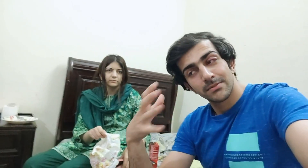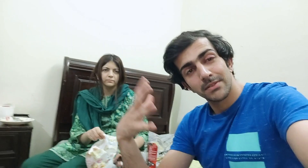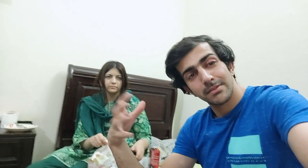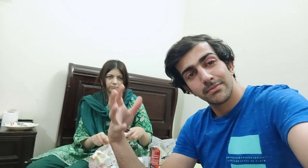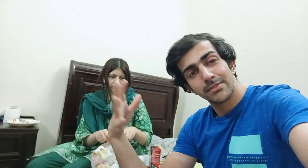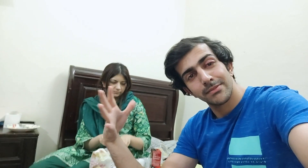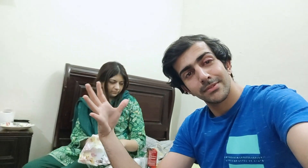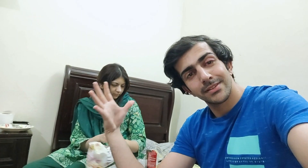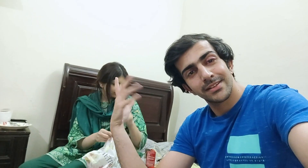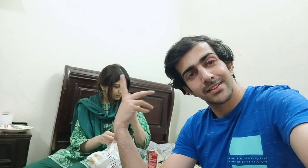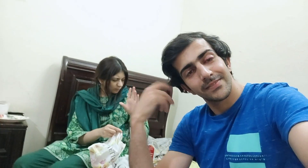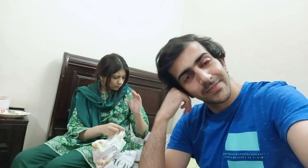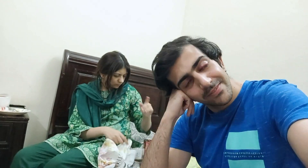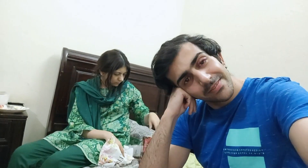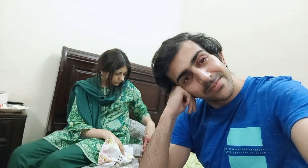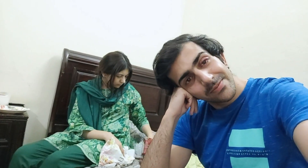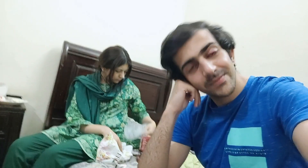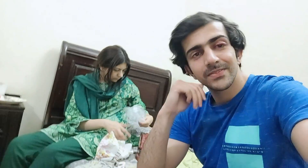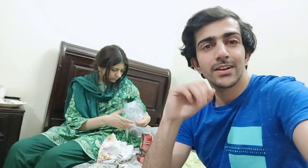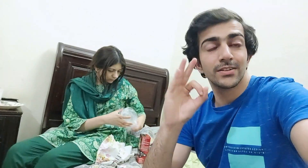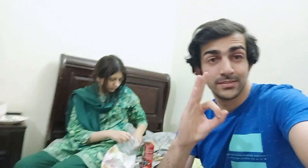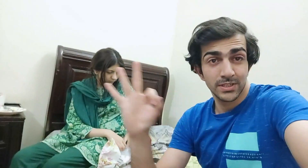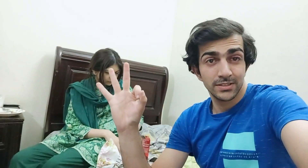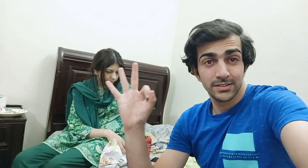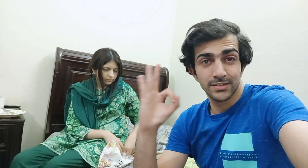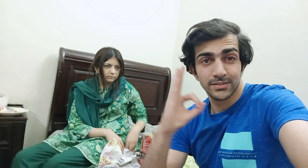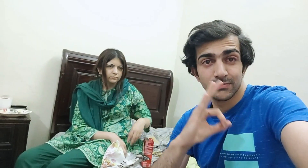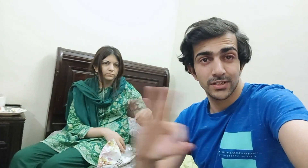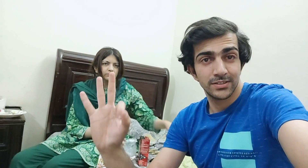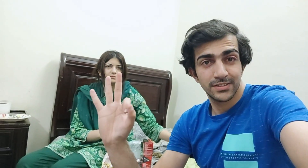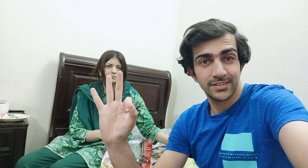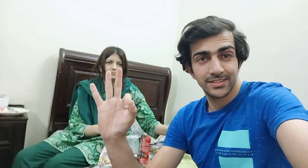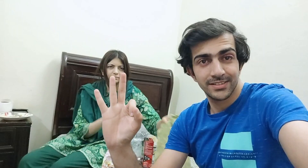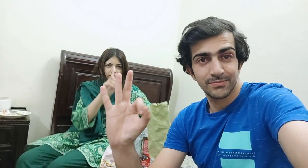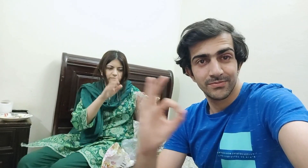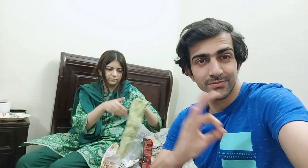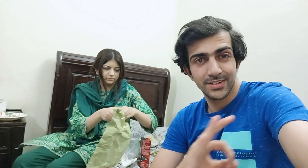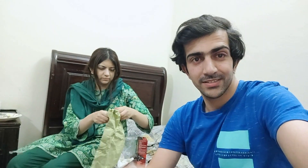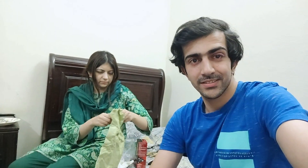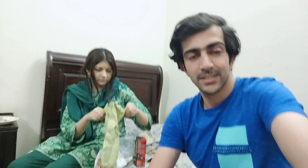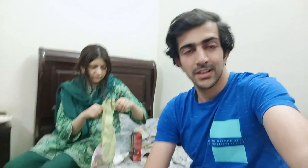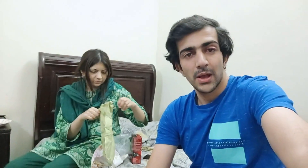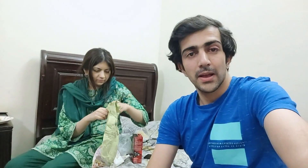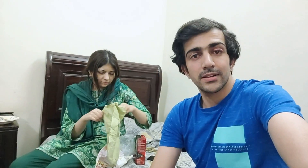और बहुत सारी चीज़ें देख, क्या क्या बहुत सारी चीज़ें लाई हो, बस कंप्लीट, नहीं सब्र करो यार,